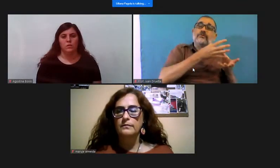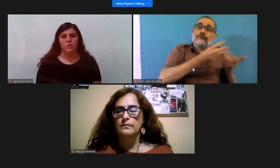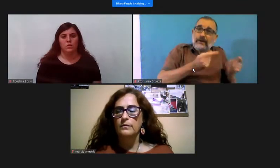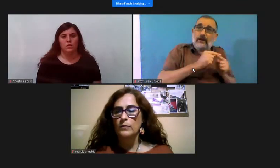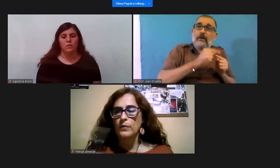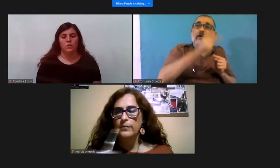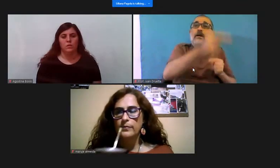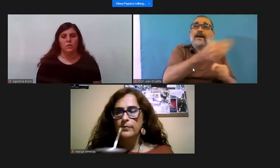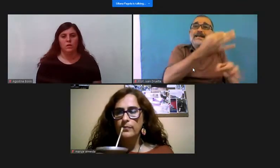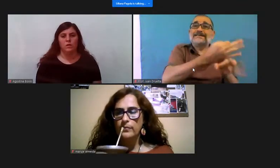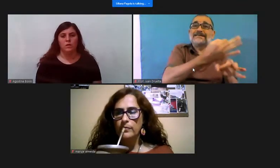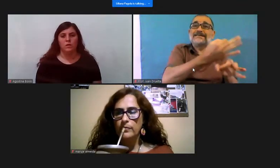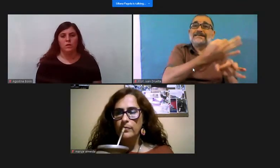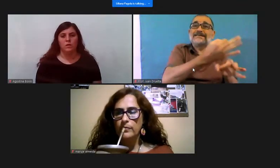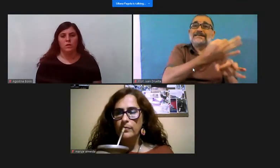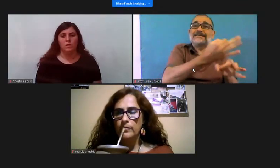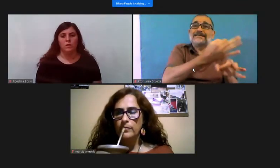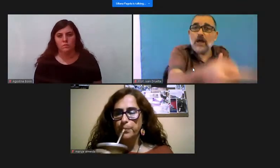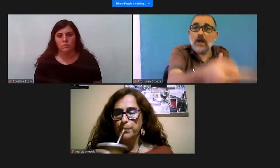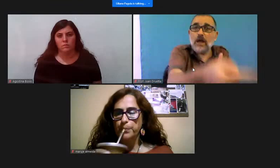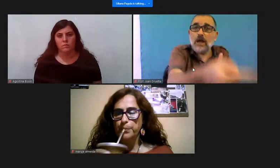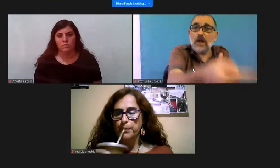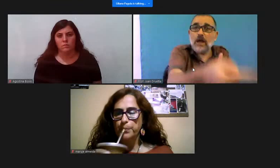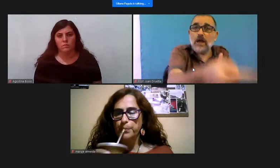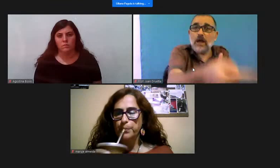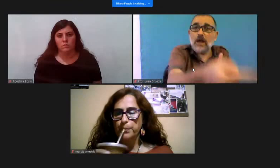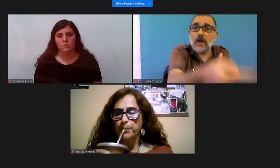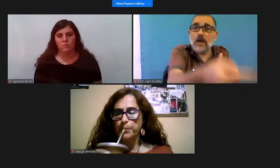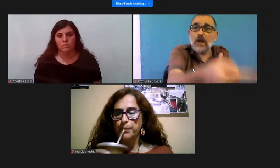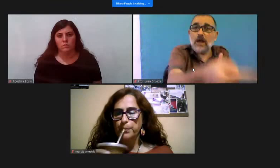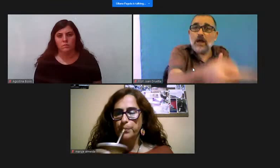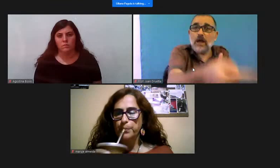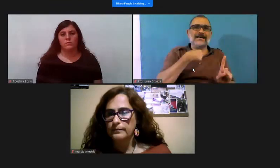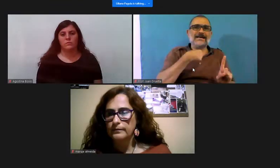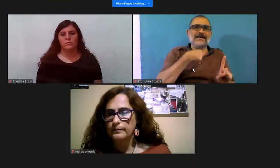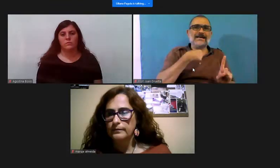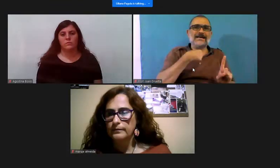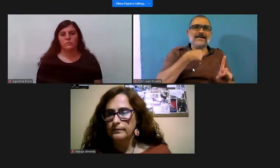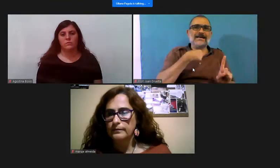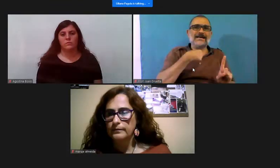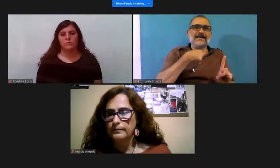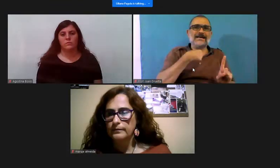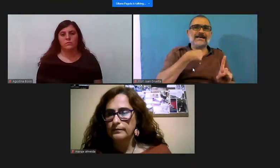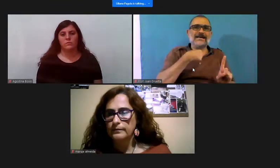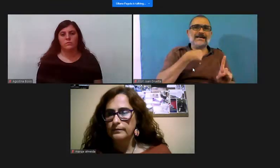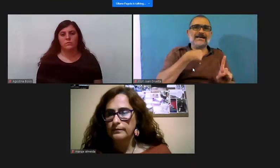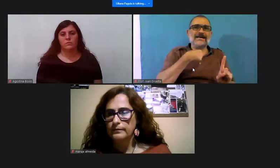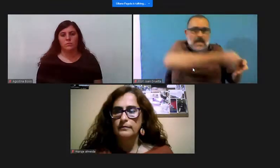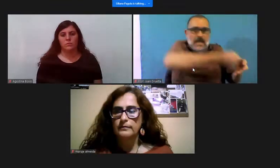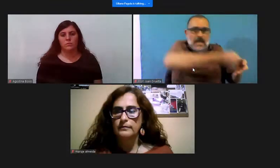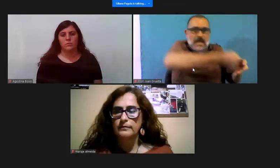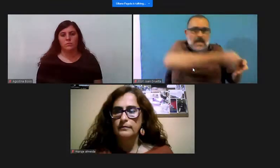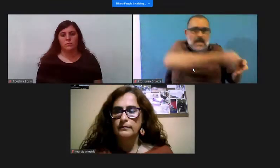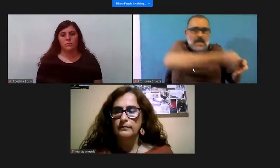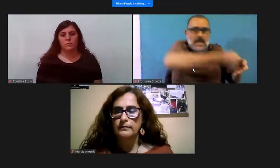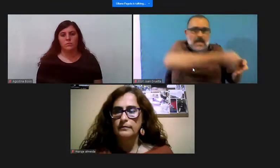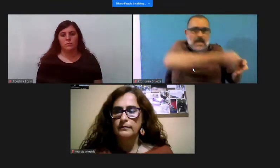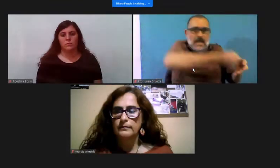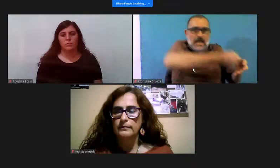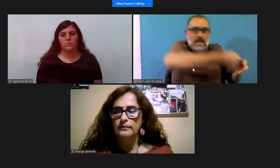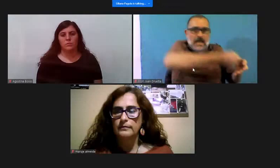mismo porque crecieron dentro de una escuela, terminaron en esa escuela, después fueron a la escuela secundaria y volvieron